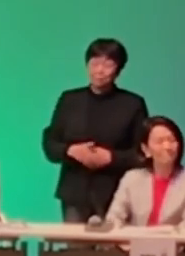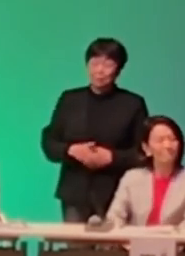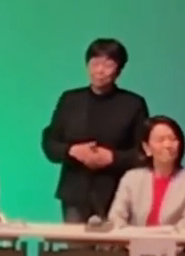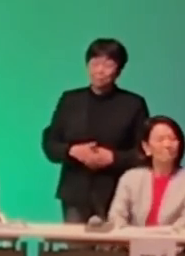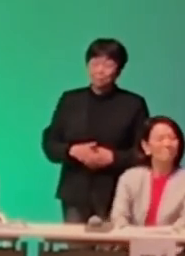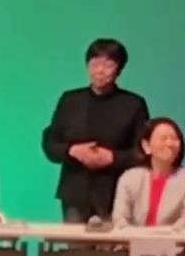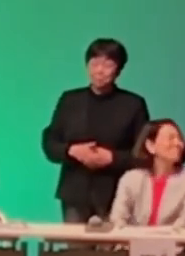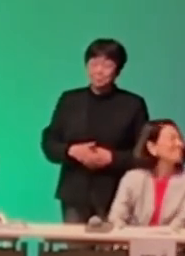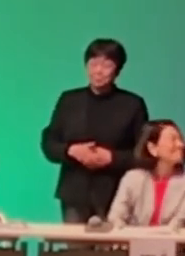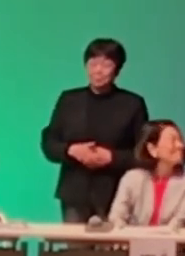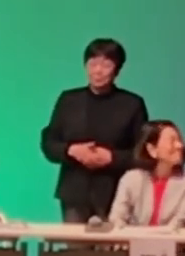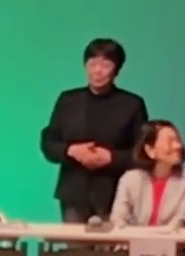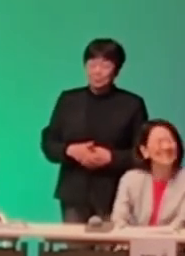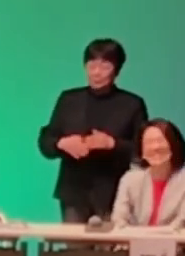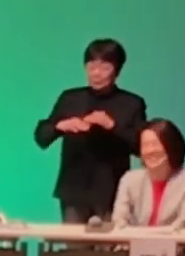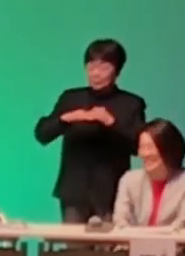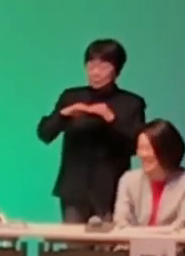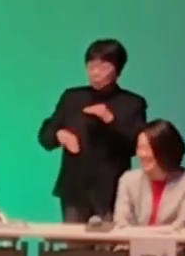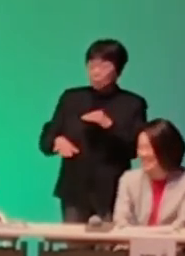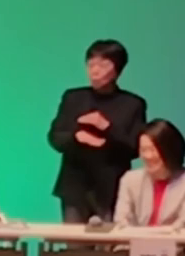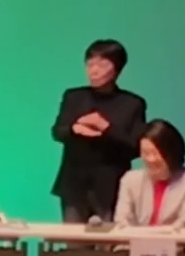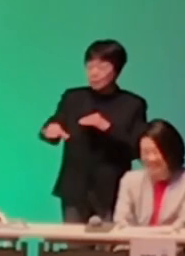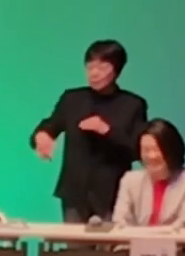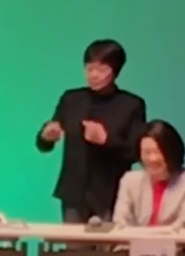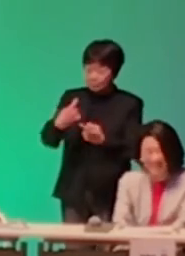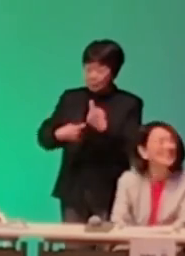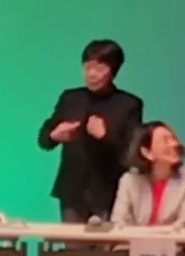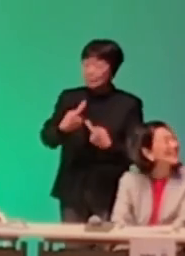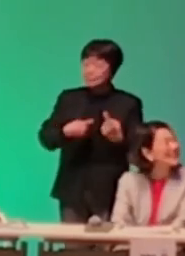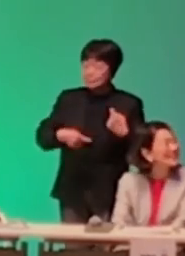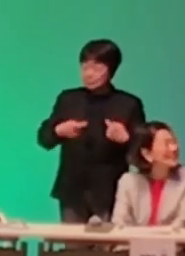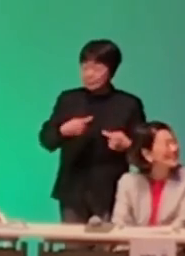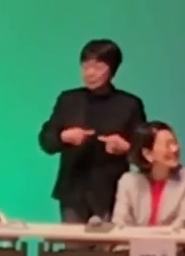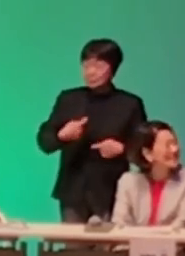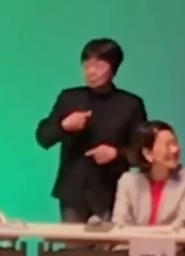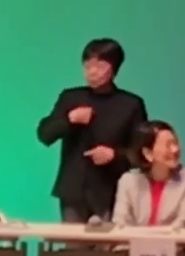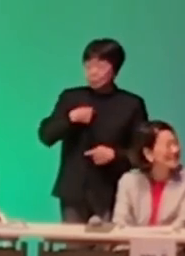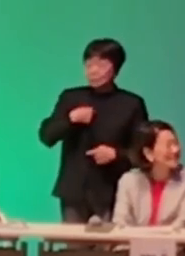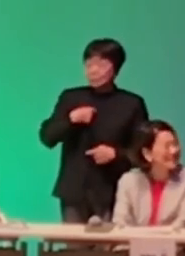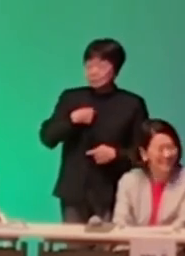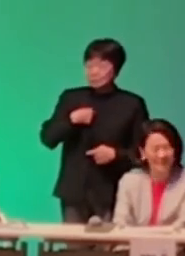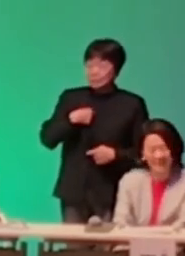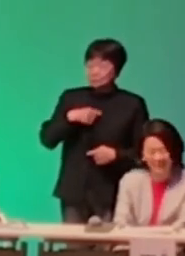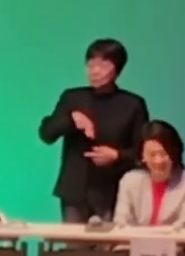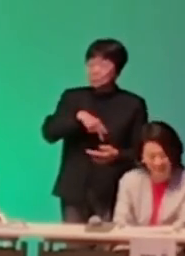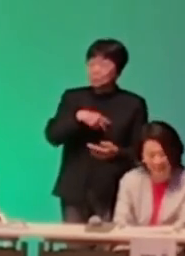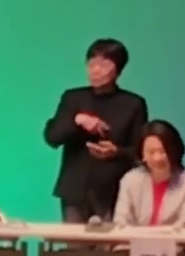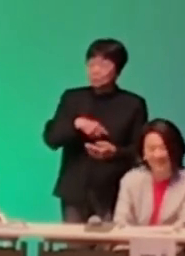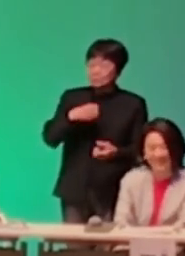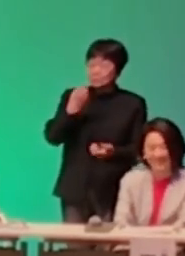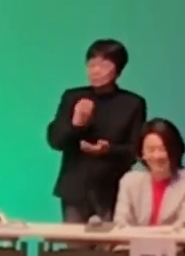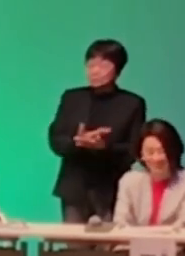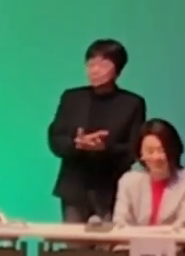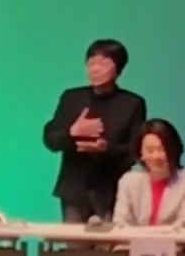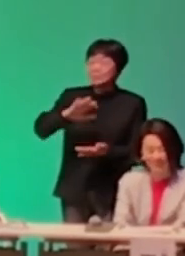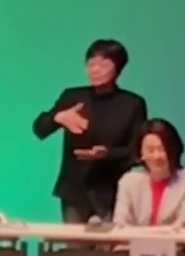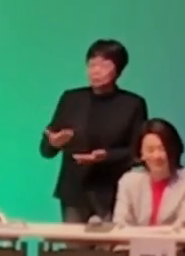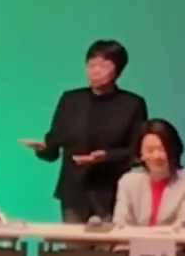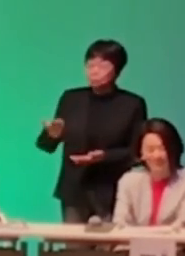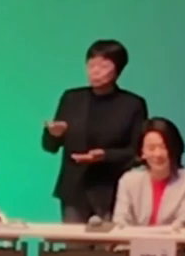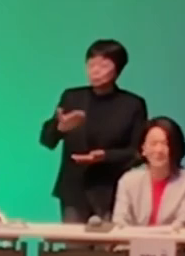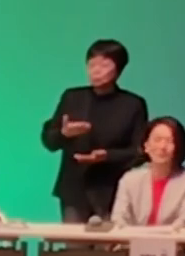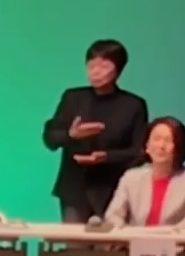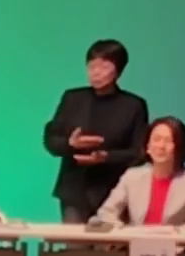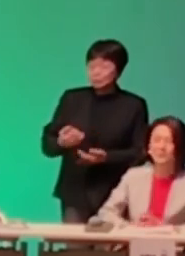でどんどん後輩たちが入ってきたので、別に私が転んでも次の人は絶対入ってくるなっていうのもよ